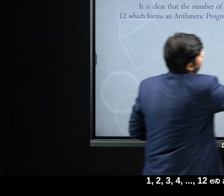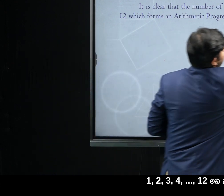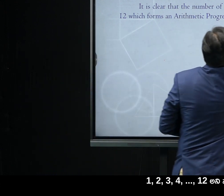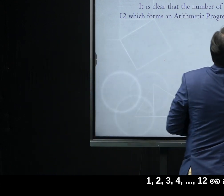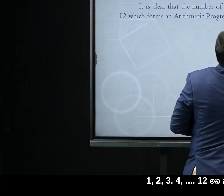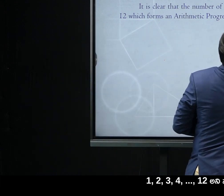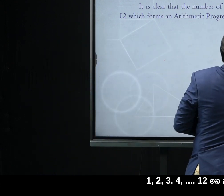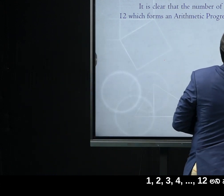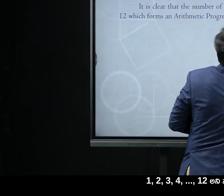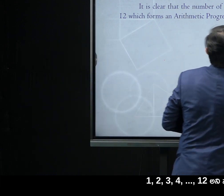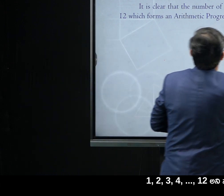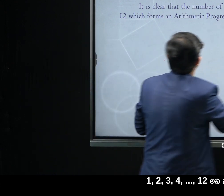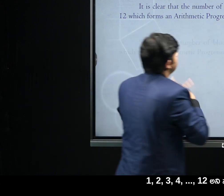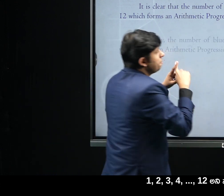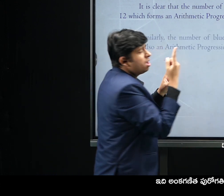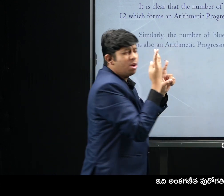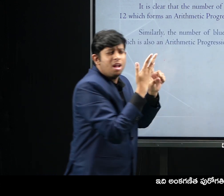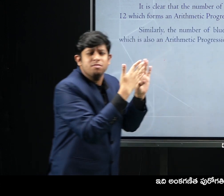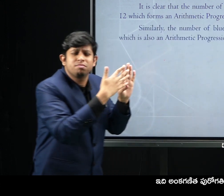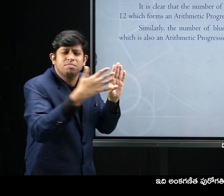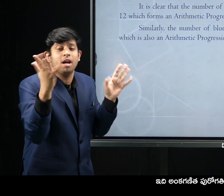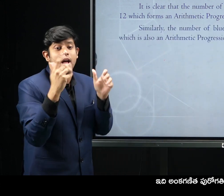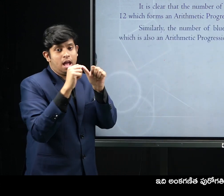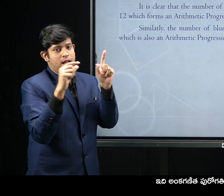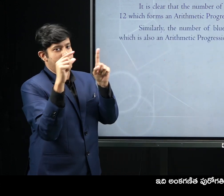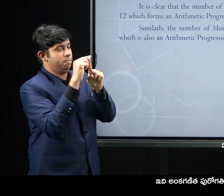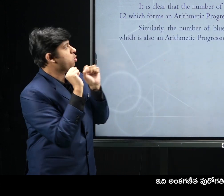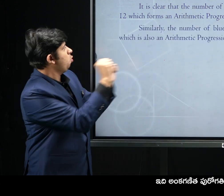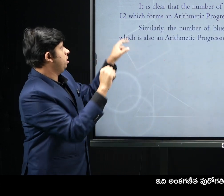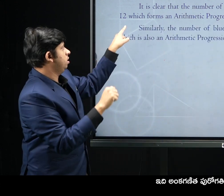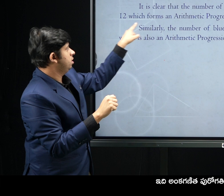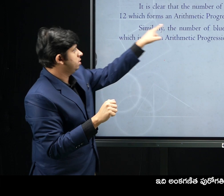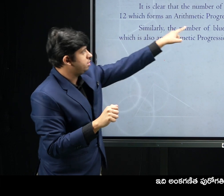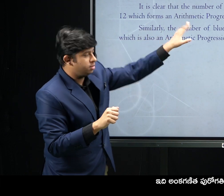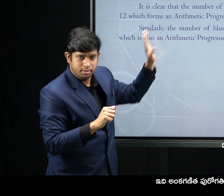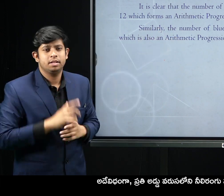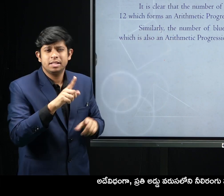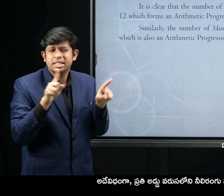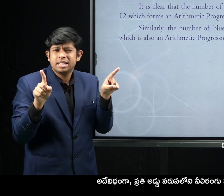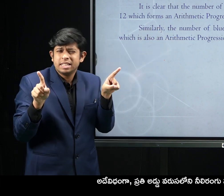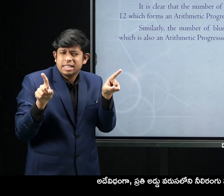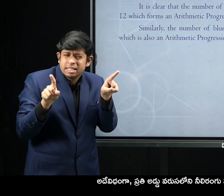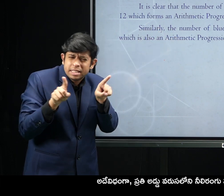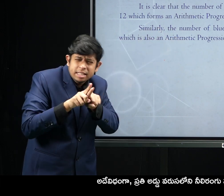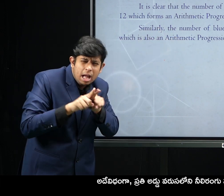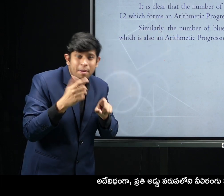అని స్పష్టంగా తెలుస్తుంది. ఇది అంకగణిత పురోగతిని ఏర్పరుస్తుంది. అదేవిధంగా ప్రతి